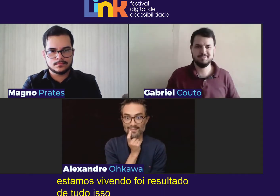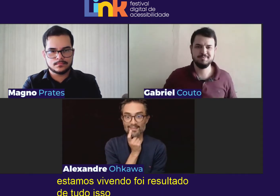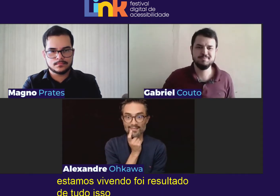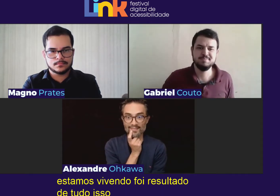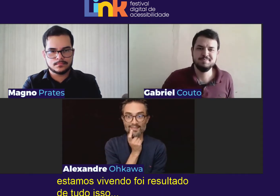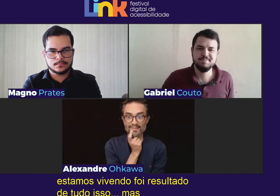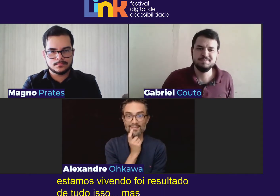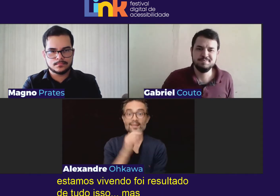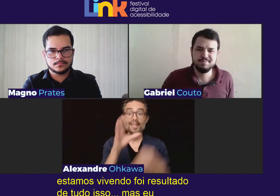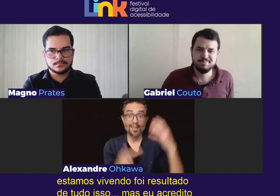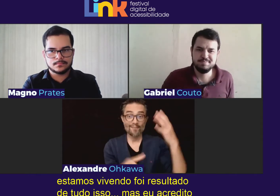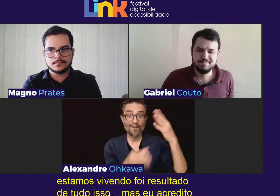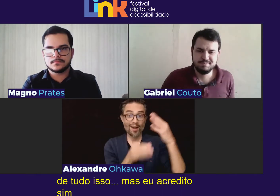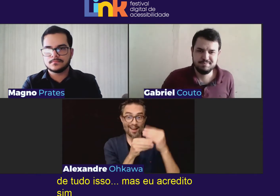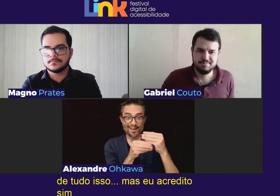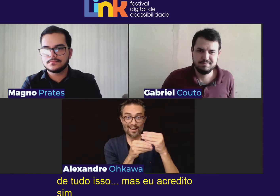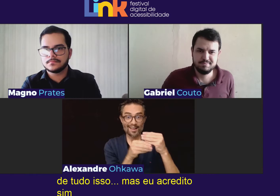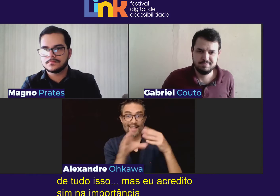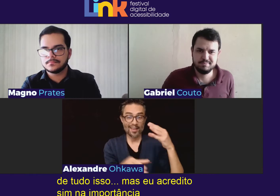importância como base da educação.